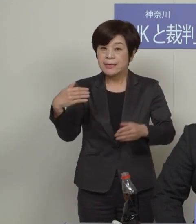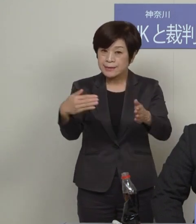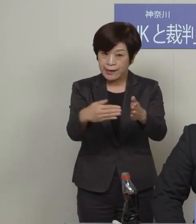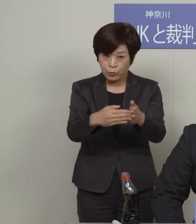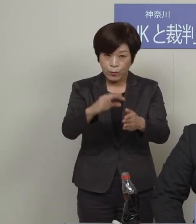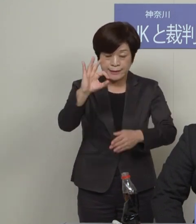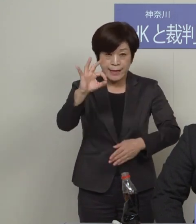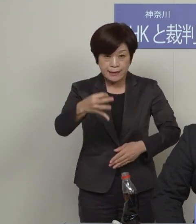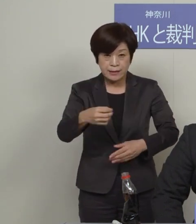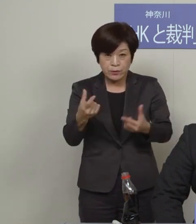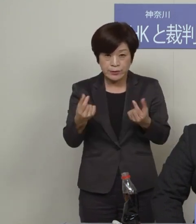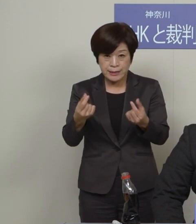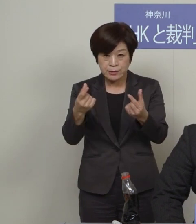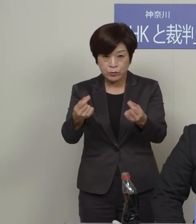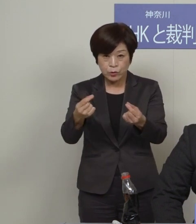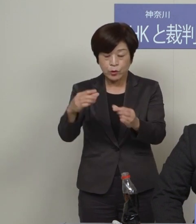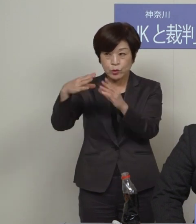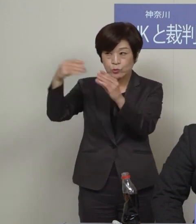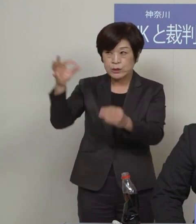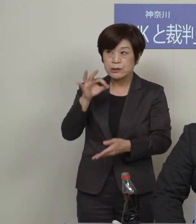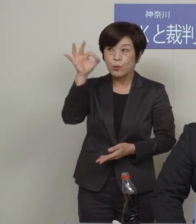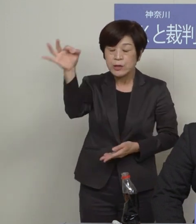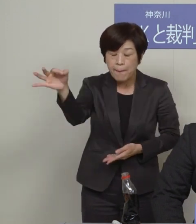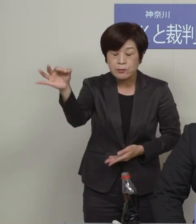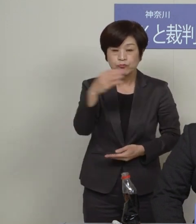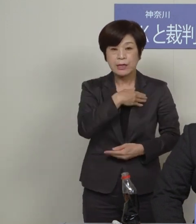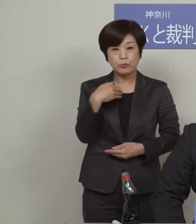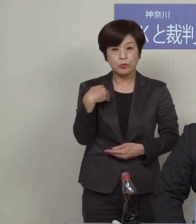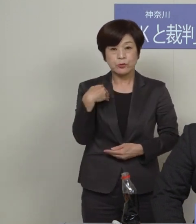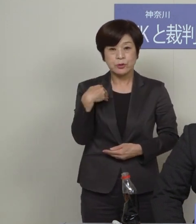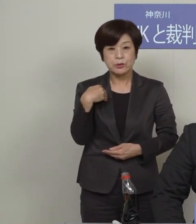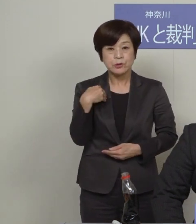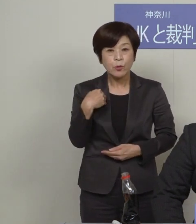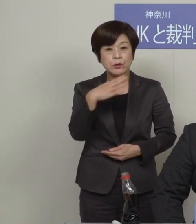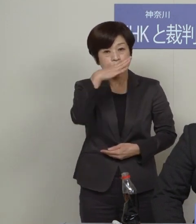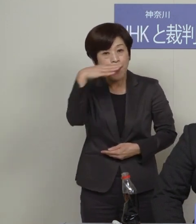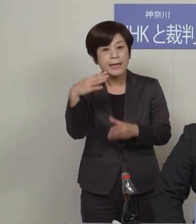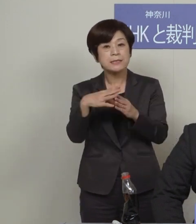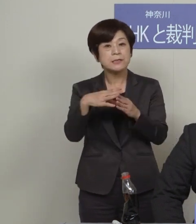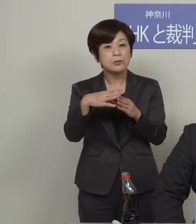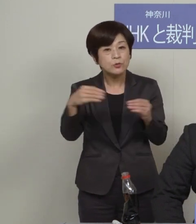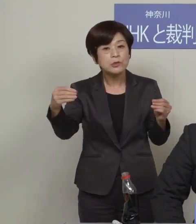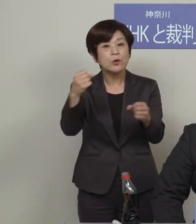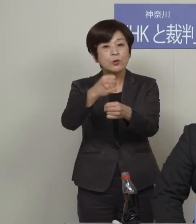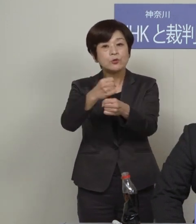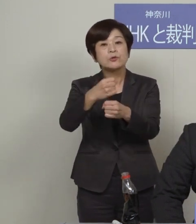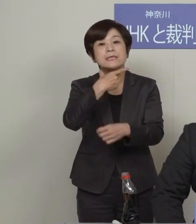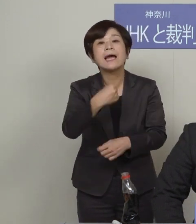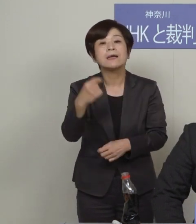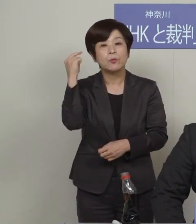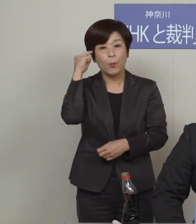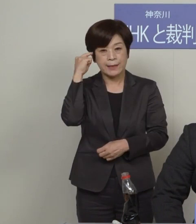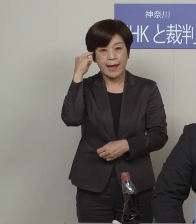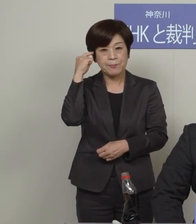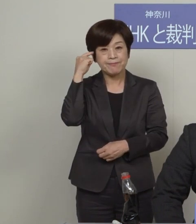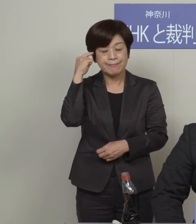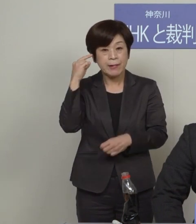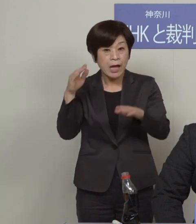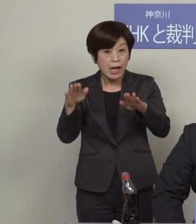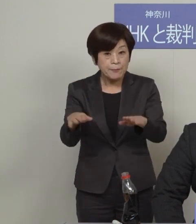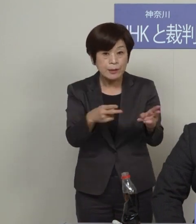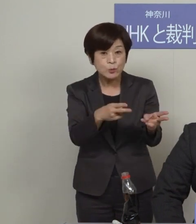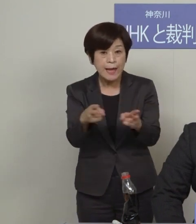税金をしっかり納められる国を作りたいと思ったからです。現在の制